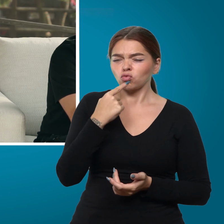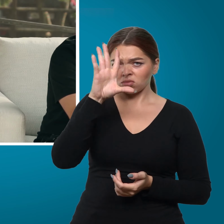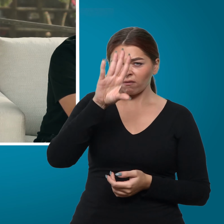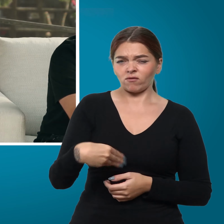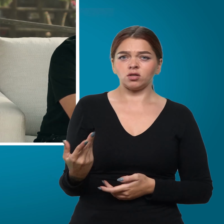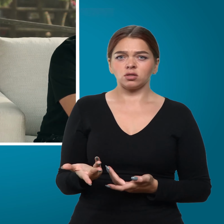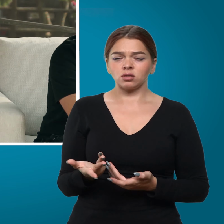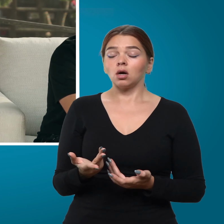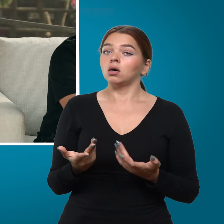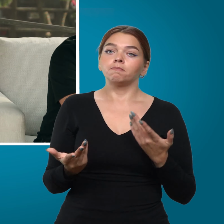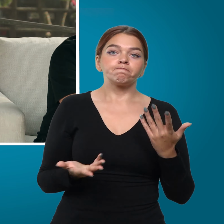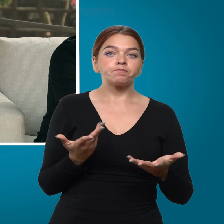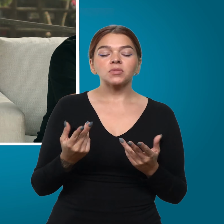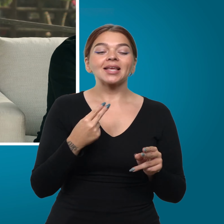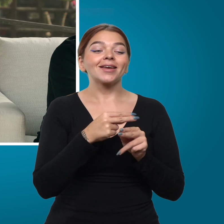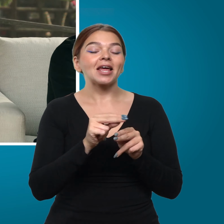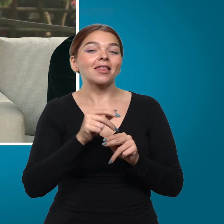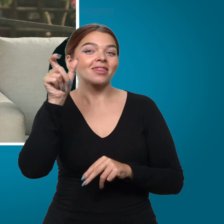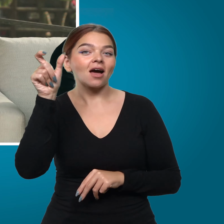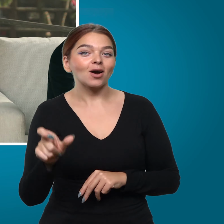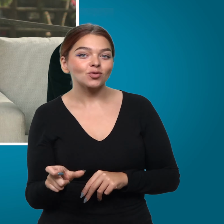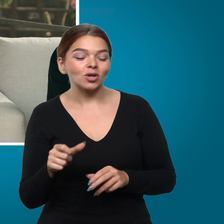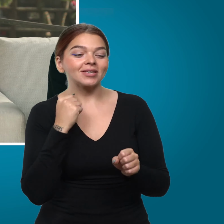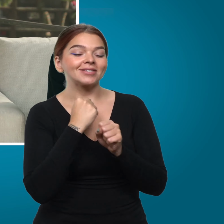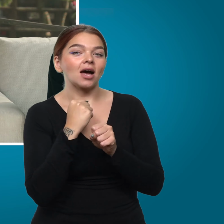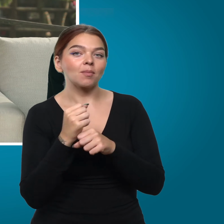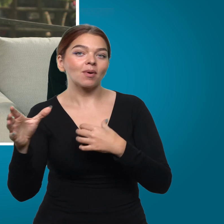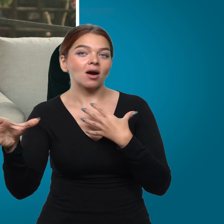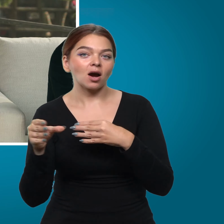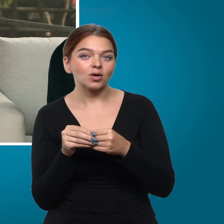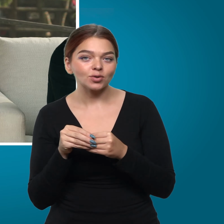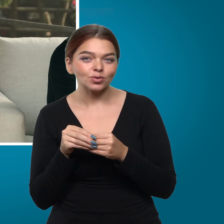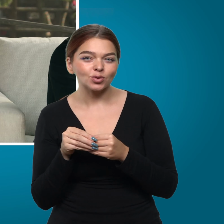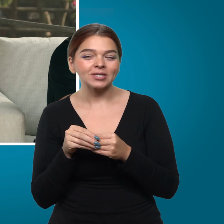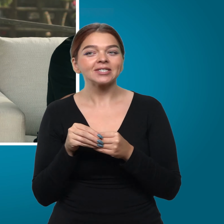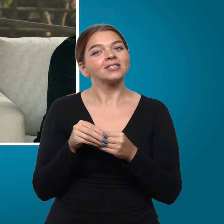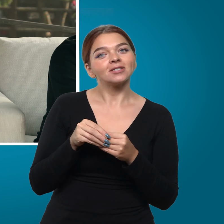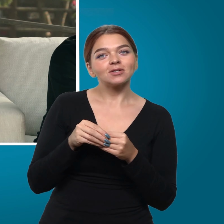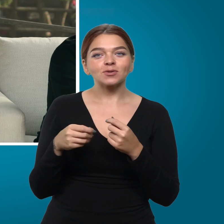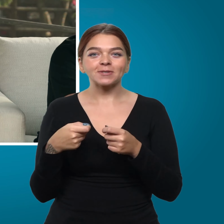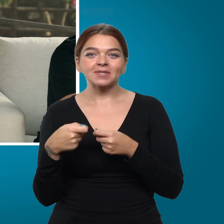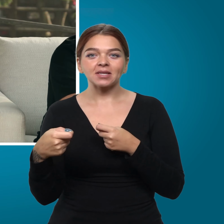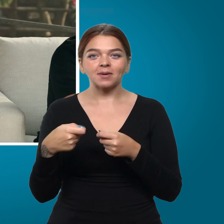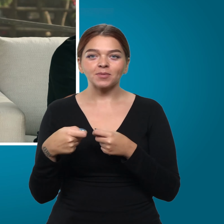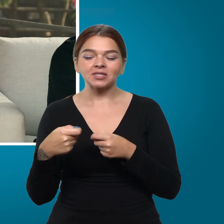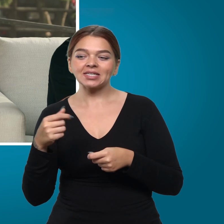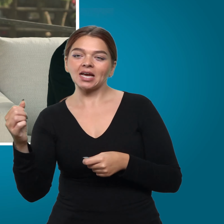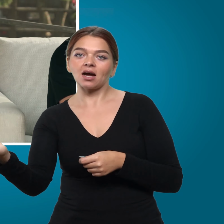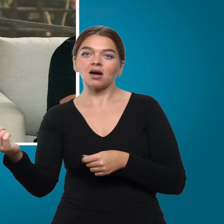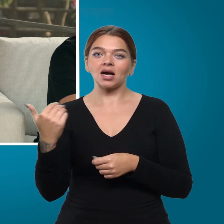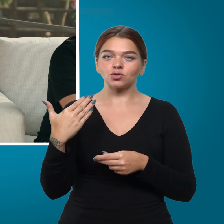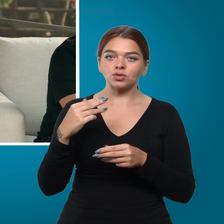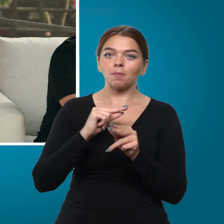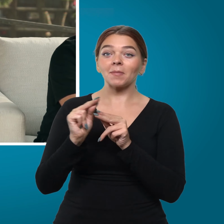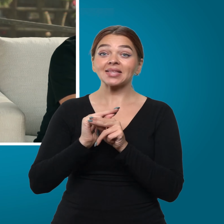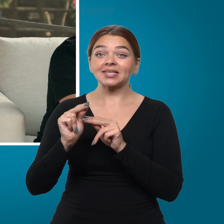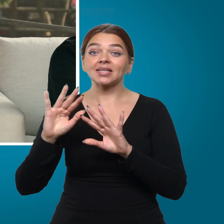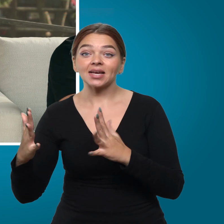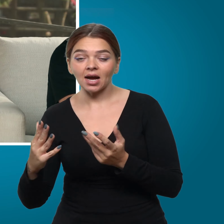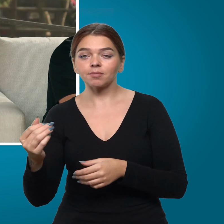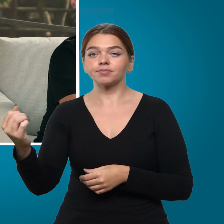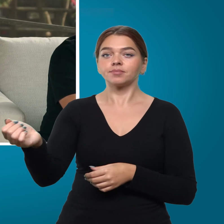pataisyti. Bet tada tau susiskambini su redaktorin, sako, ne, žinok, čia viskas labai normaliai pas tave. Nu, man taip netrodė, jai